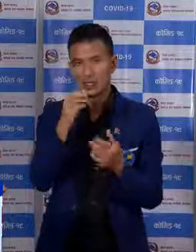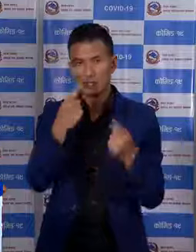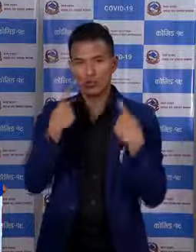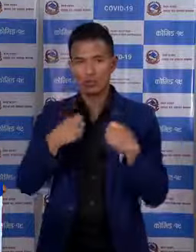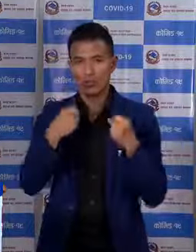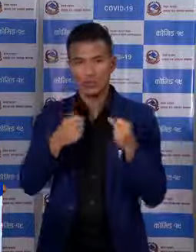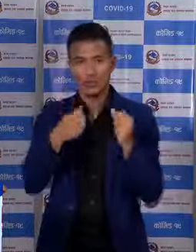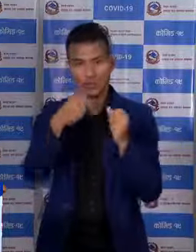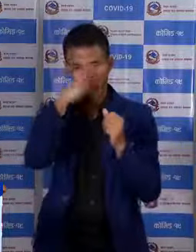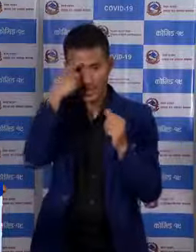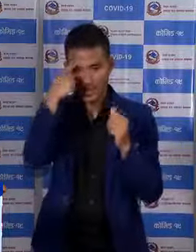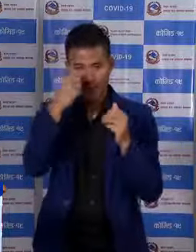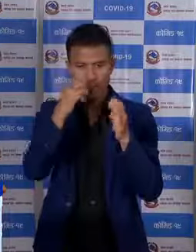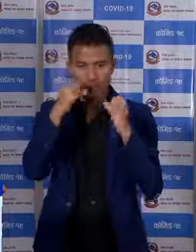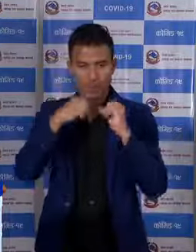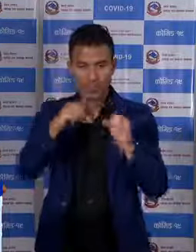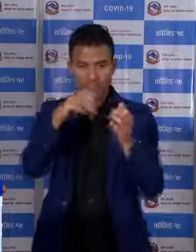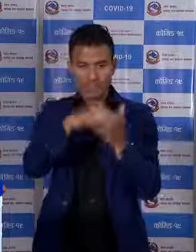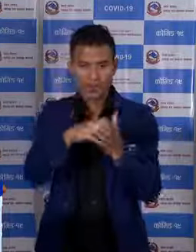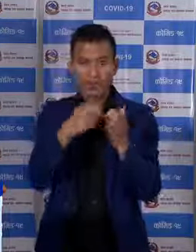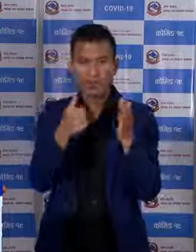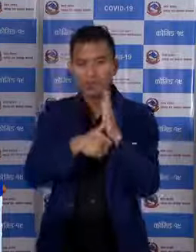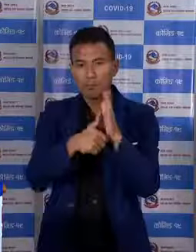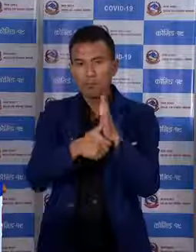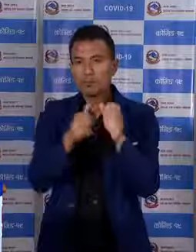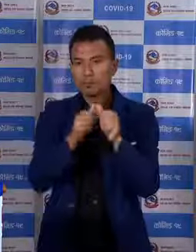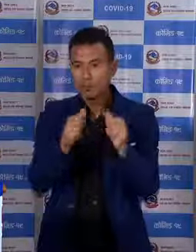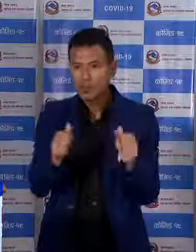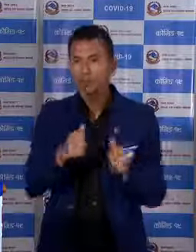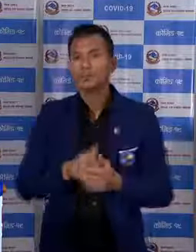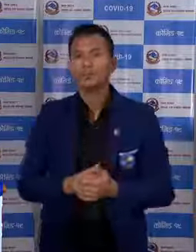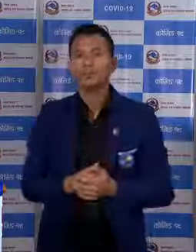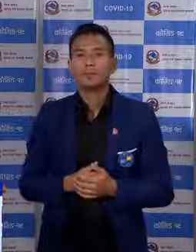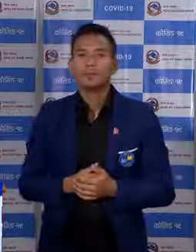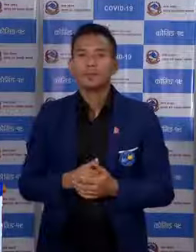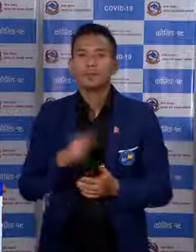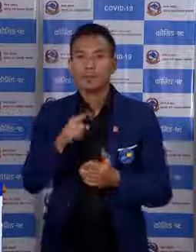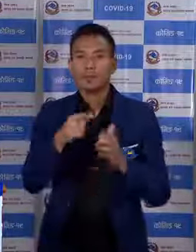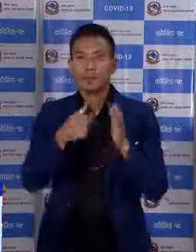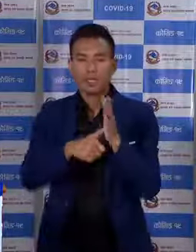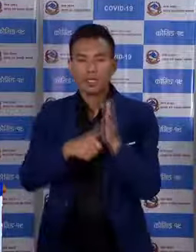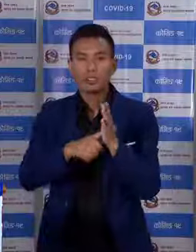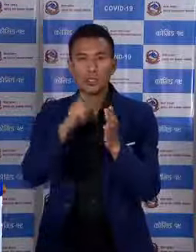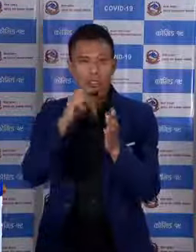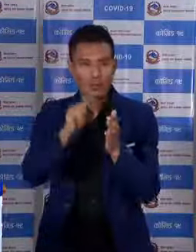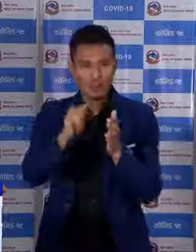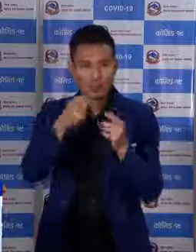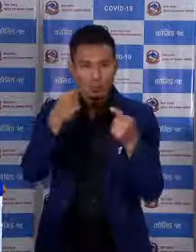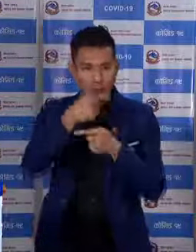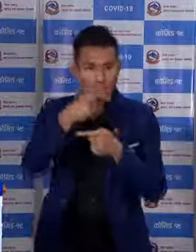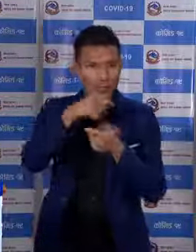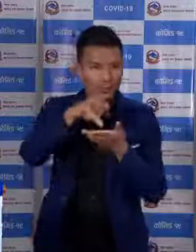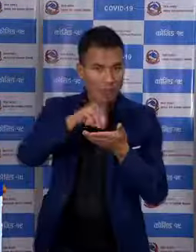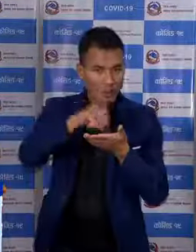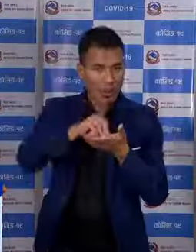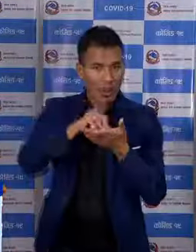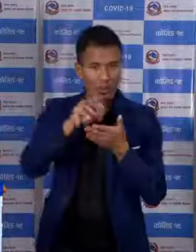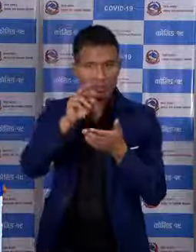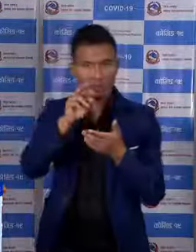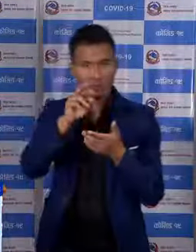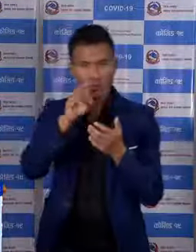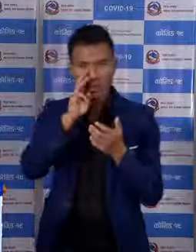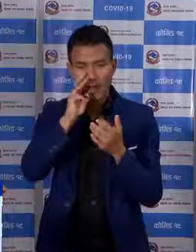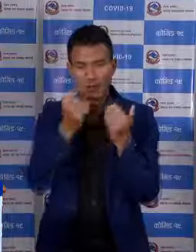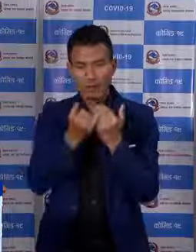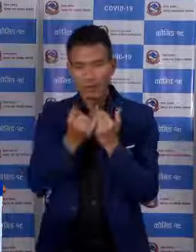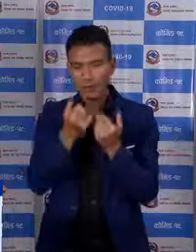पर्तिस्ठान मां गरियेको परिच्छेन मां त्यों परिच्छेन को नमुना संकलन अनिरुद्र मां